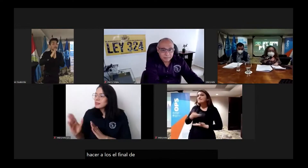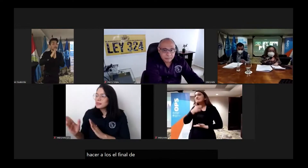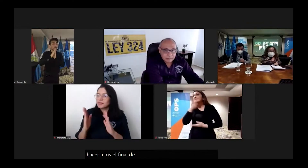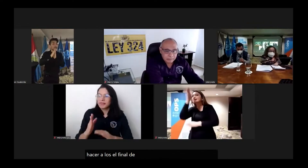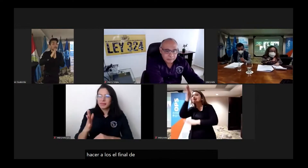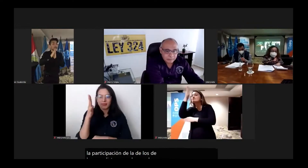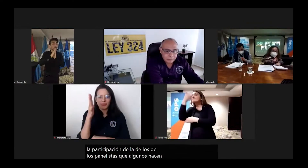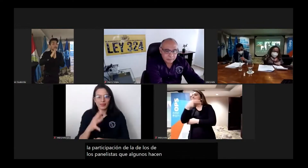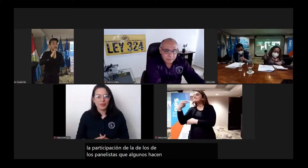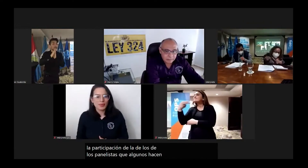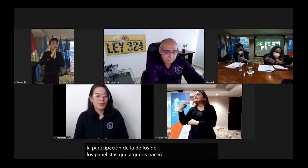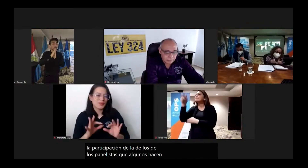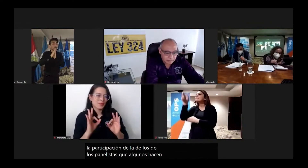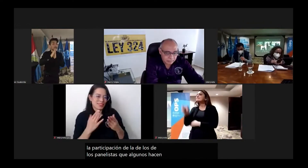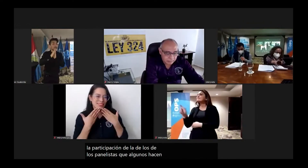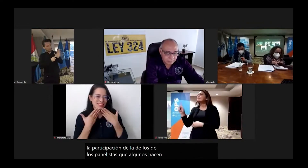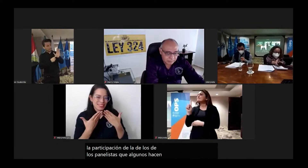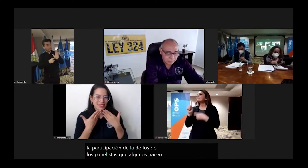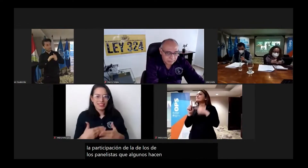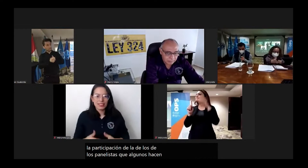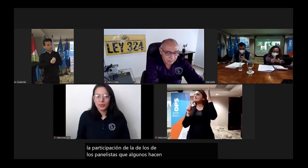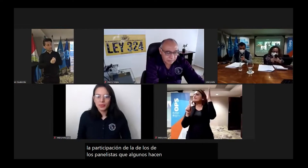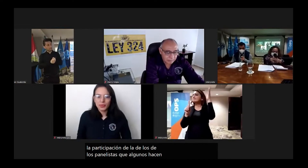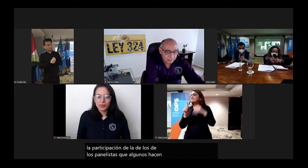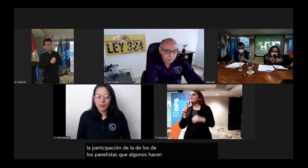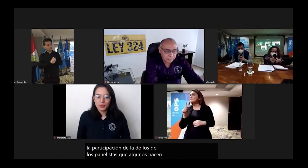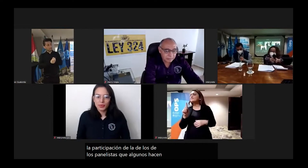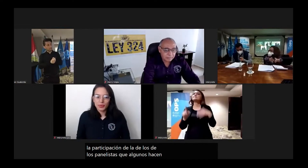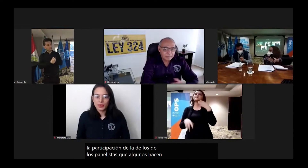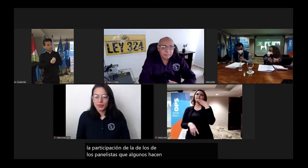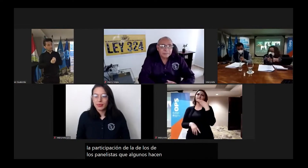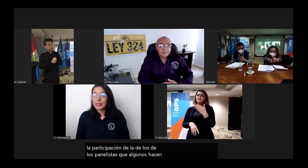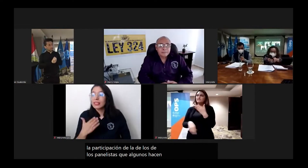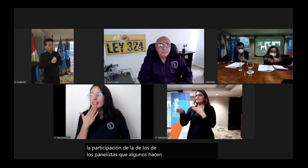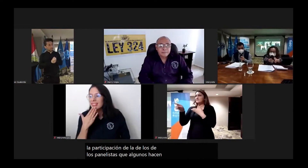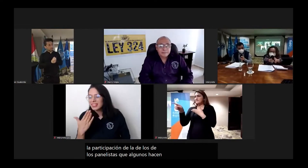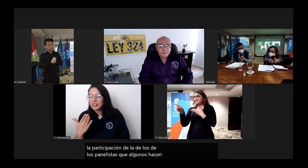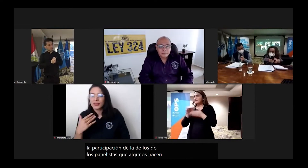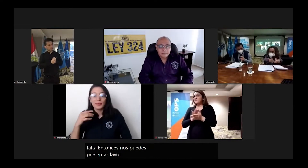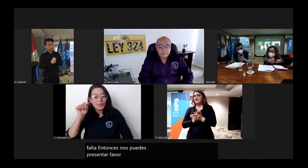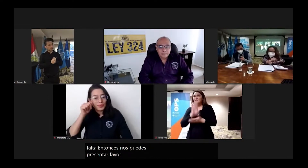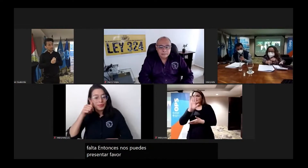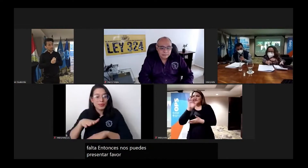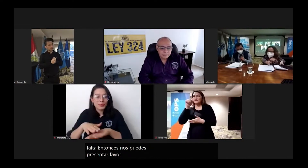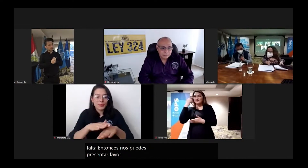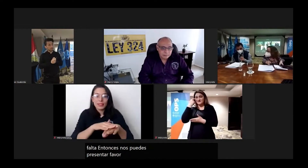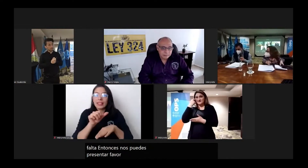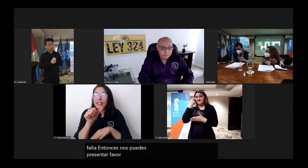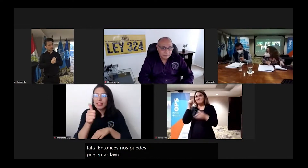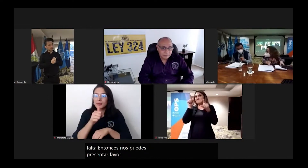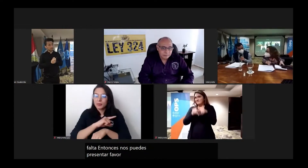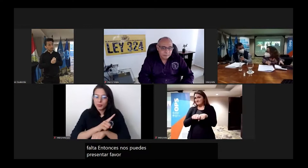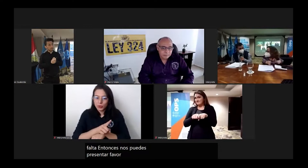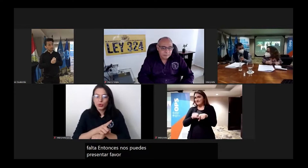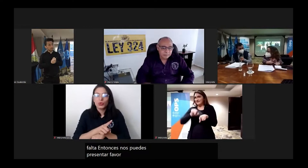favor? Muchas gracias. Igual quiero recordarles unos 10 minutos, pero voy a pasar 2